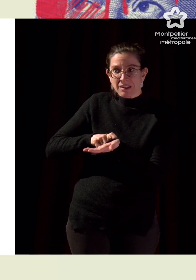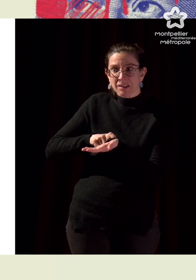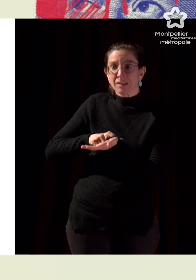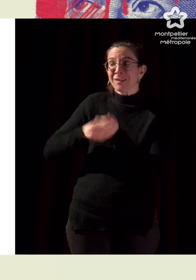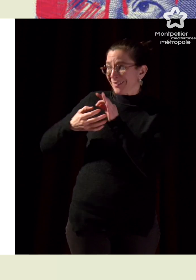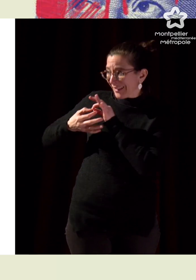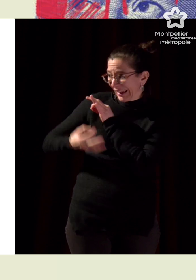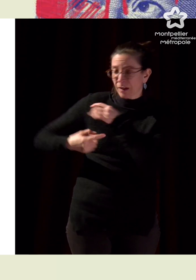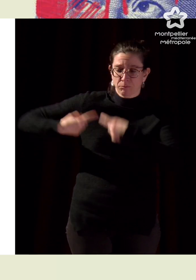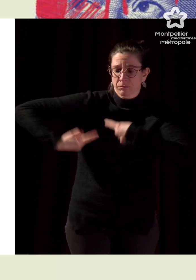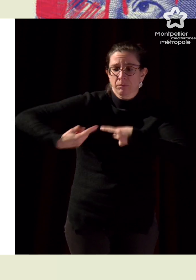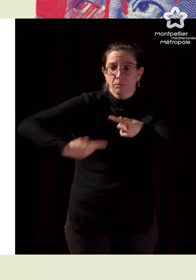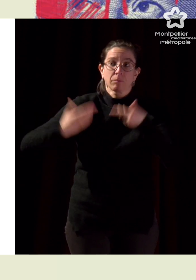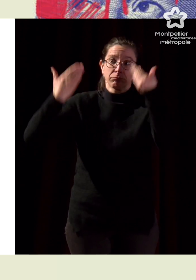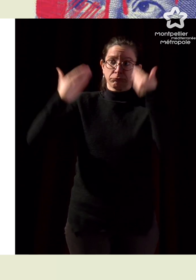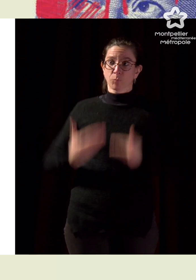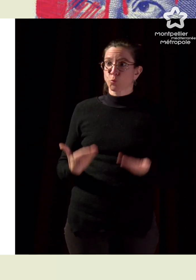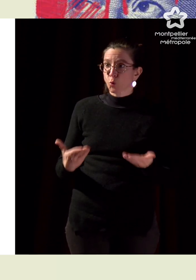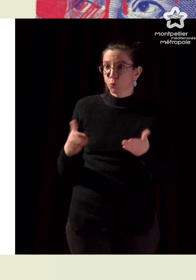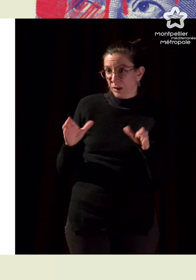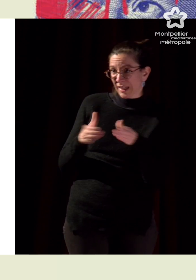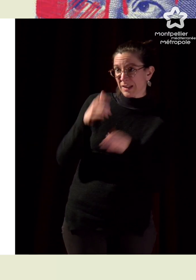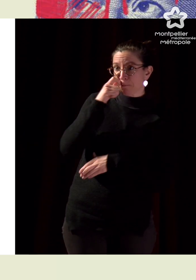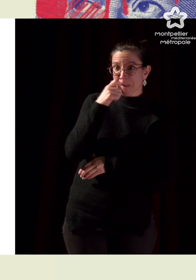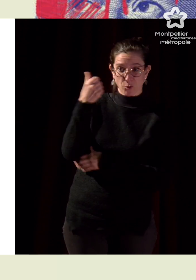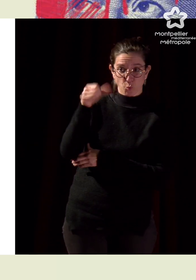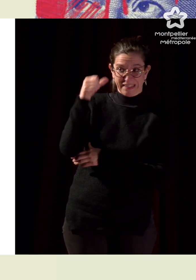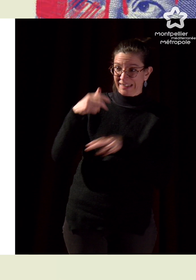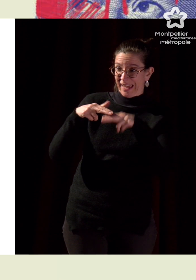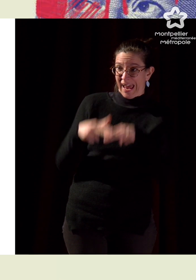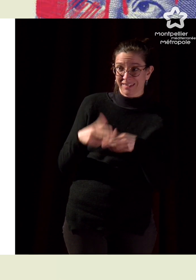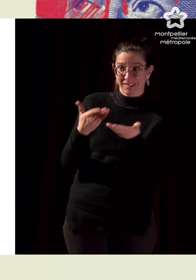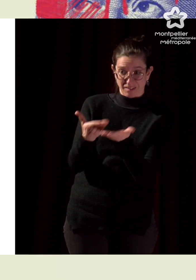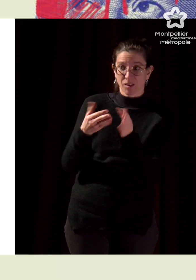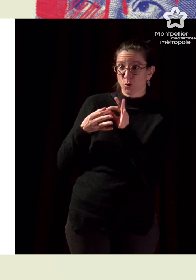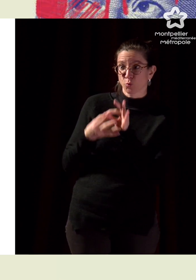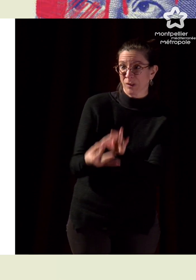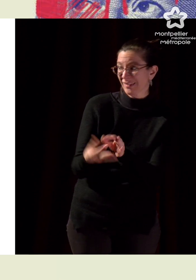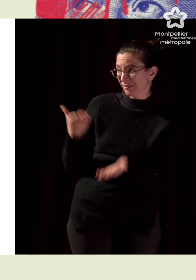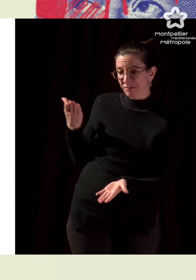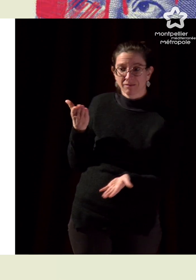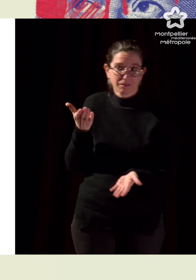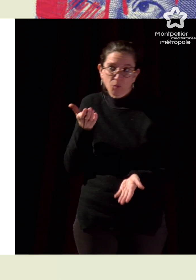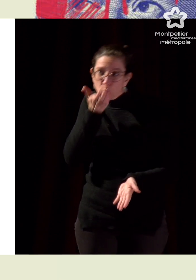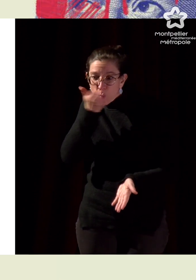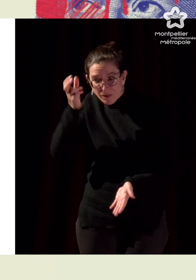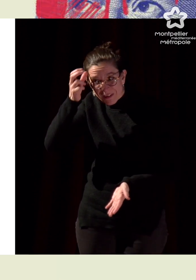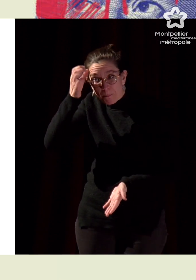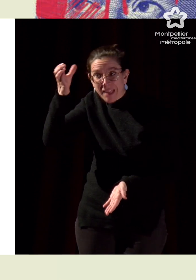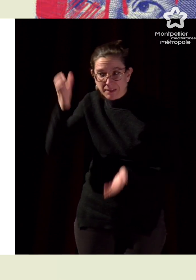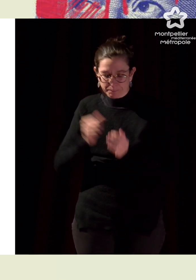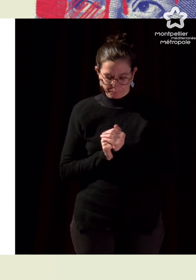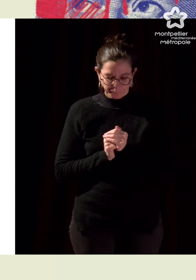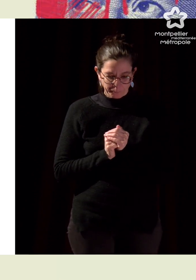la lignée humaine. Et je vais vous en parler après. Mais ce qu'il y a d'important à retenir, il se passe plein de choses